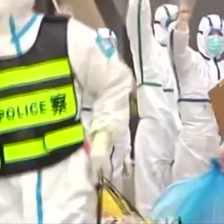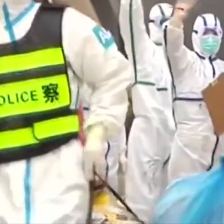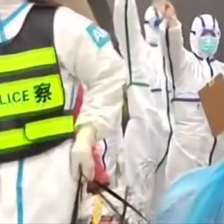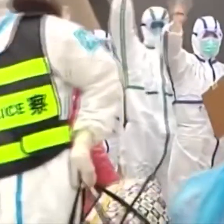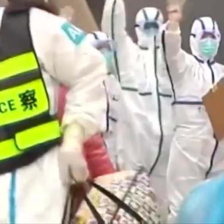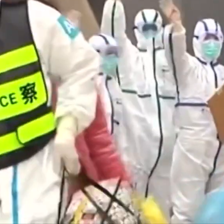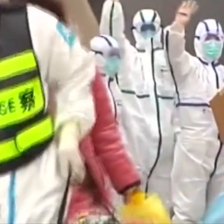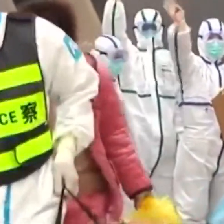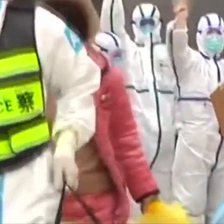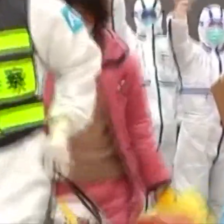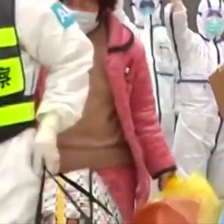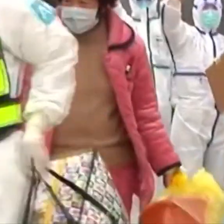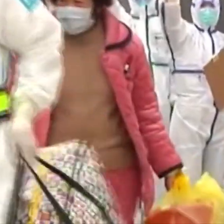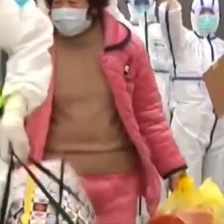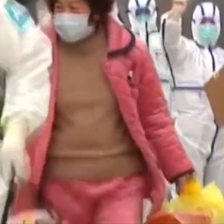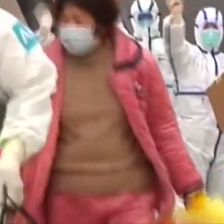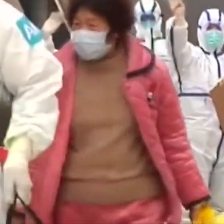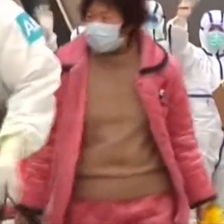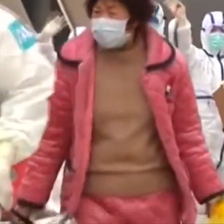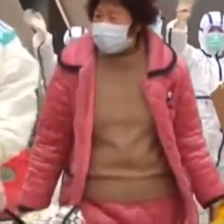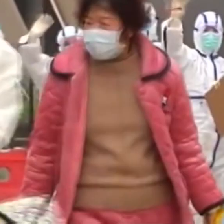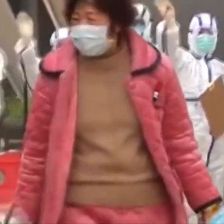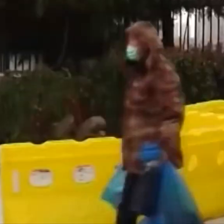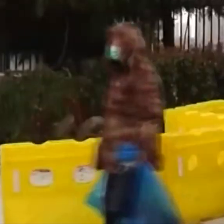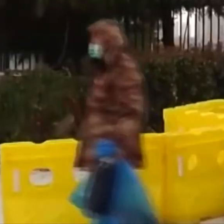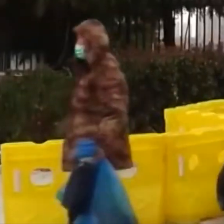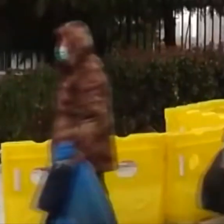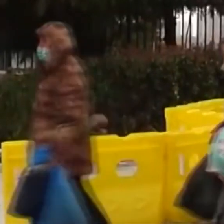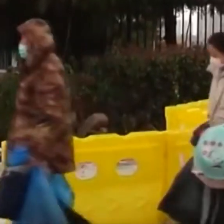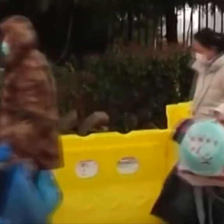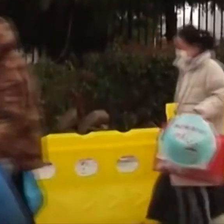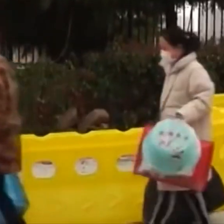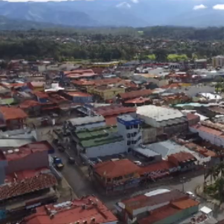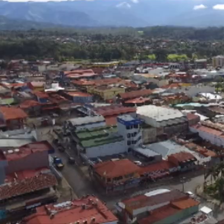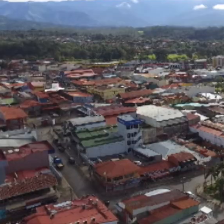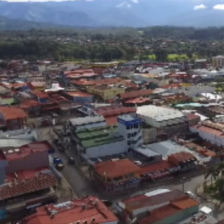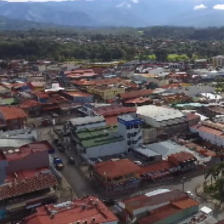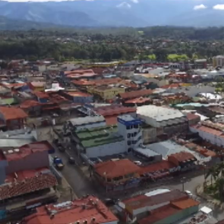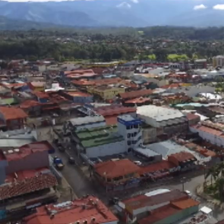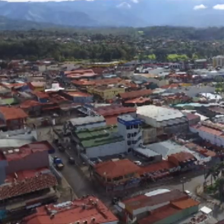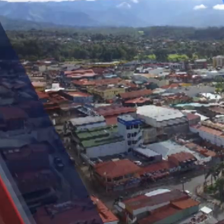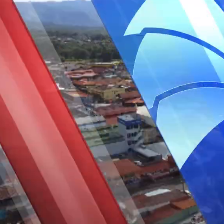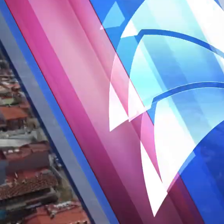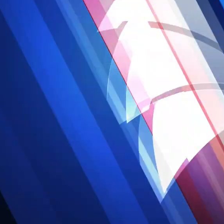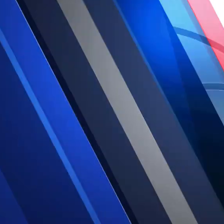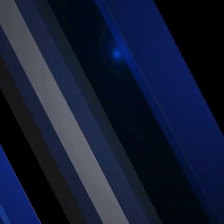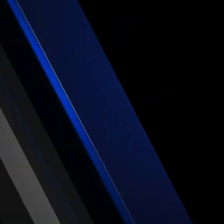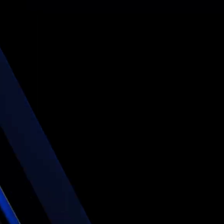todos. Además de atender las recomendaciones del Ministerio de Salud.